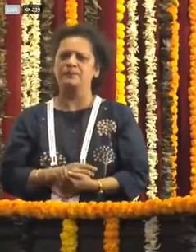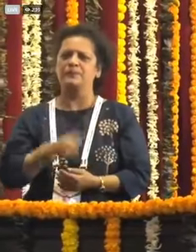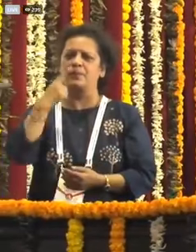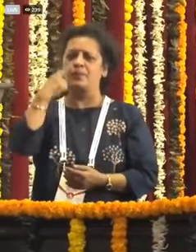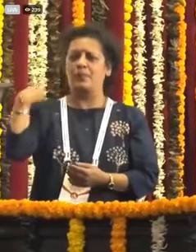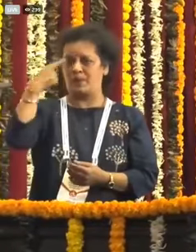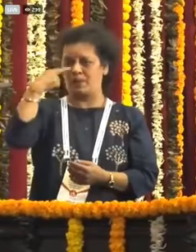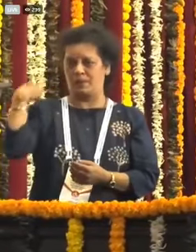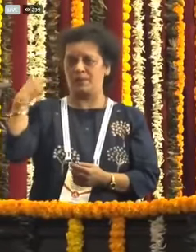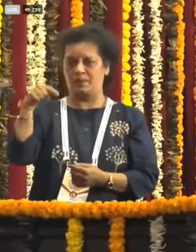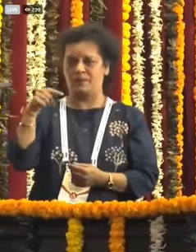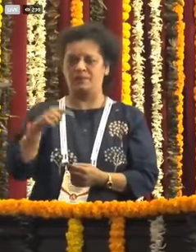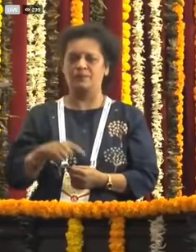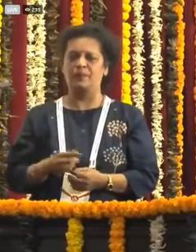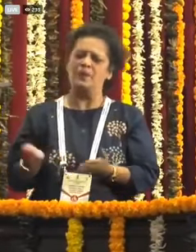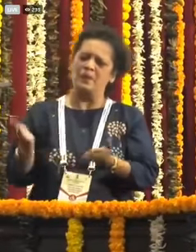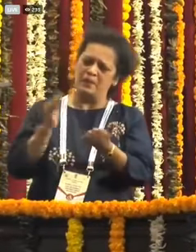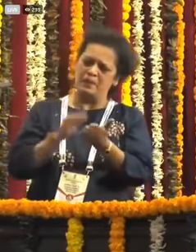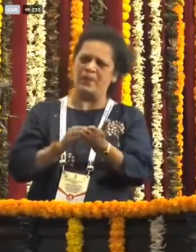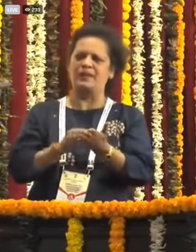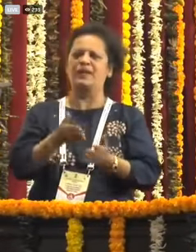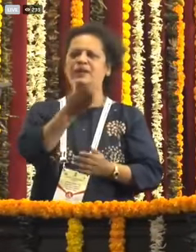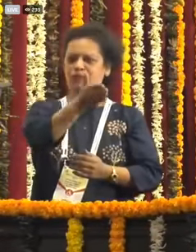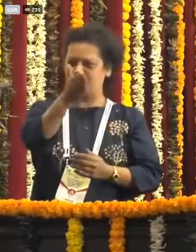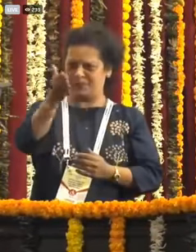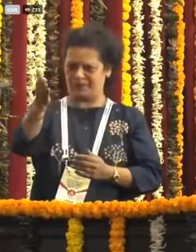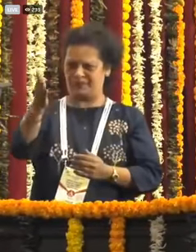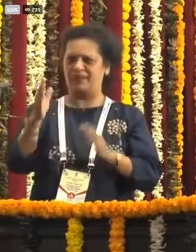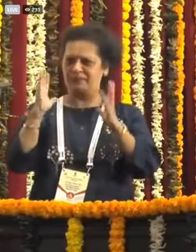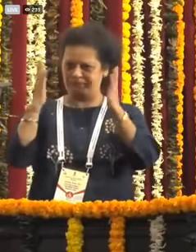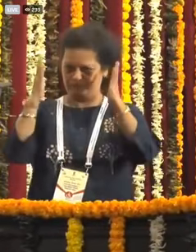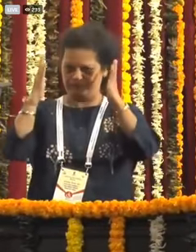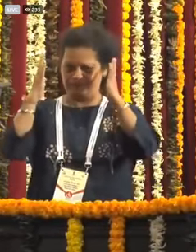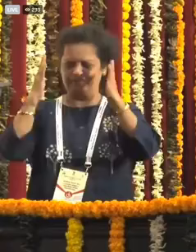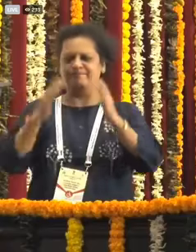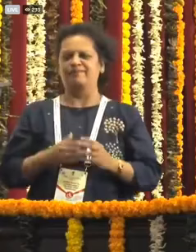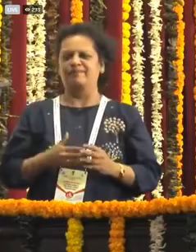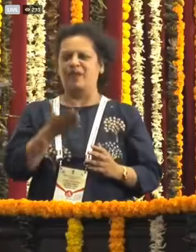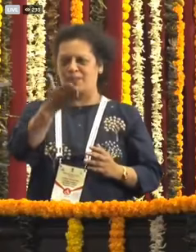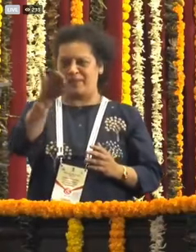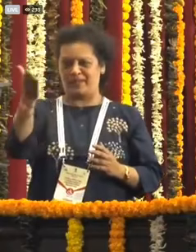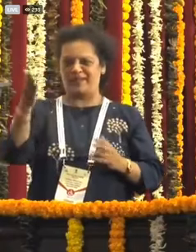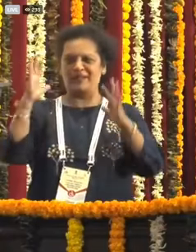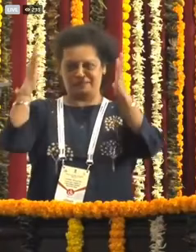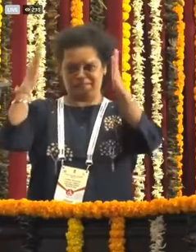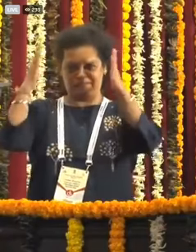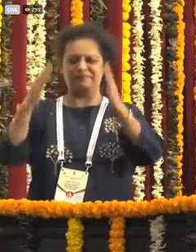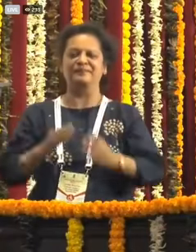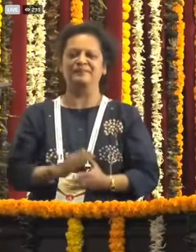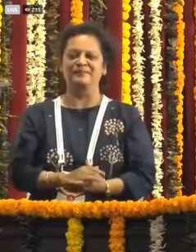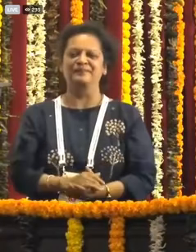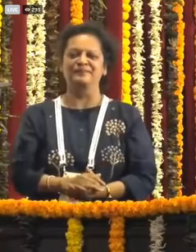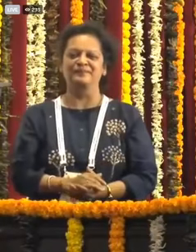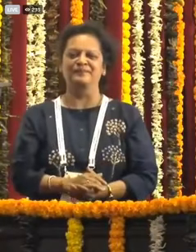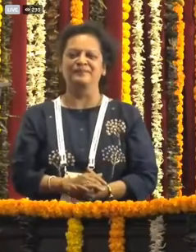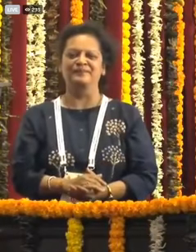बांधव भगिनींना मी पुन्हा एकदा शुभेच्छा देतो, आपल्या सगळ्यांचं अभिनंदन करतो.